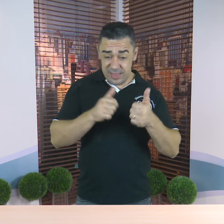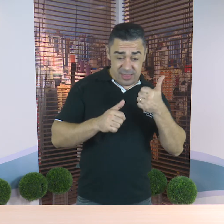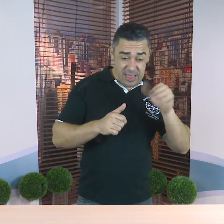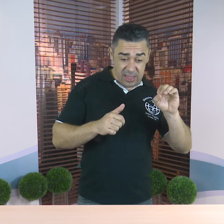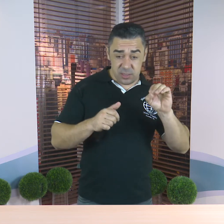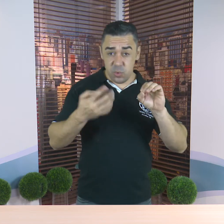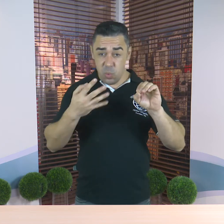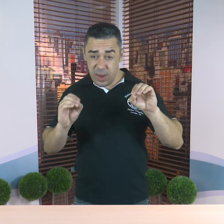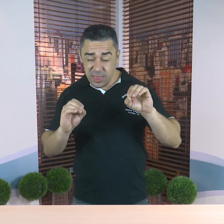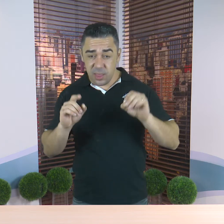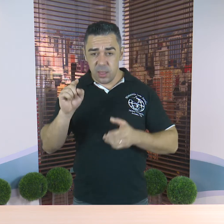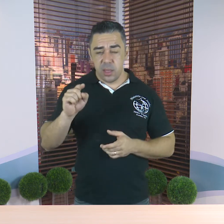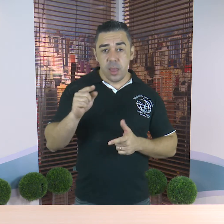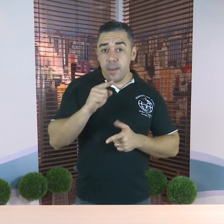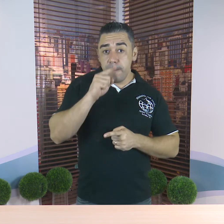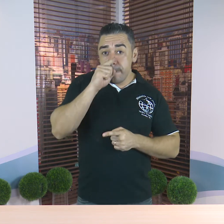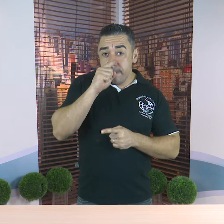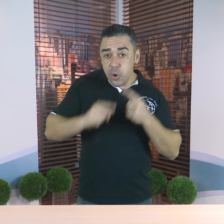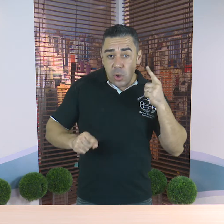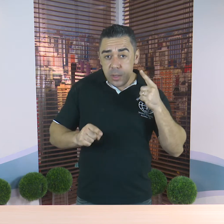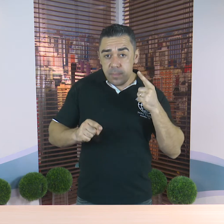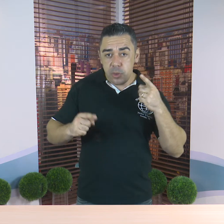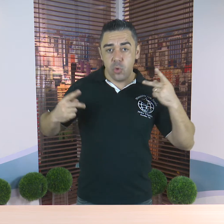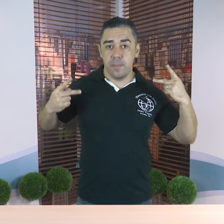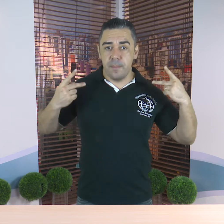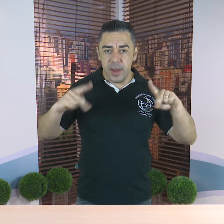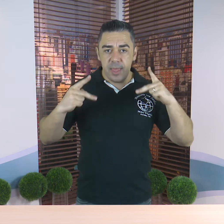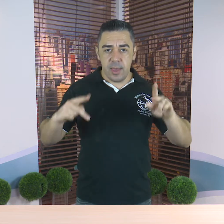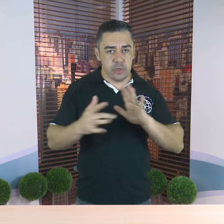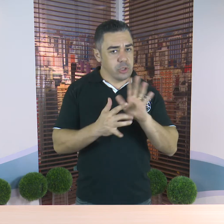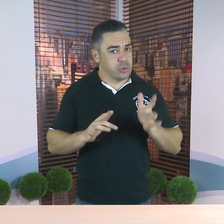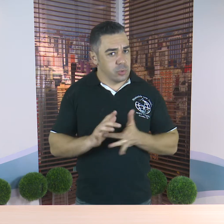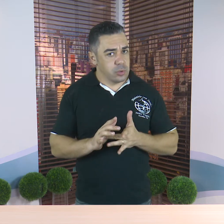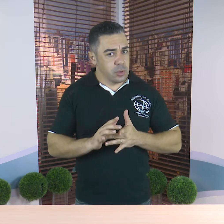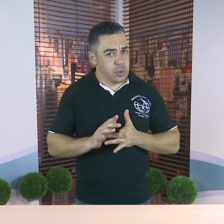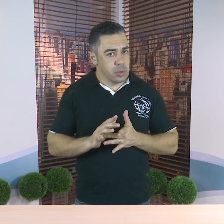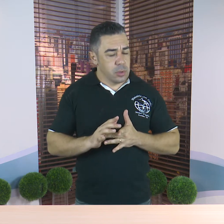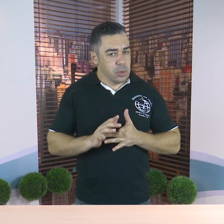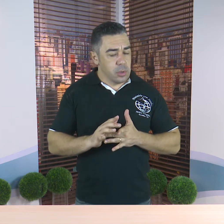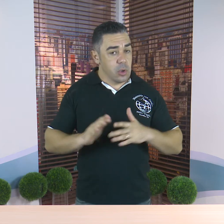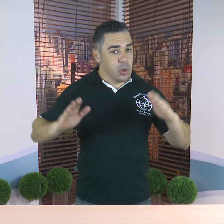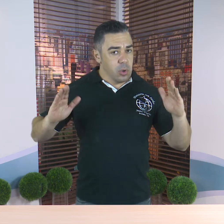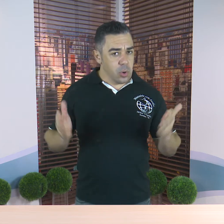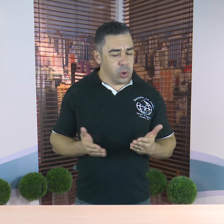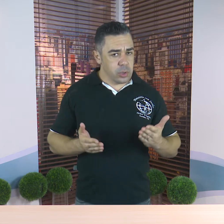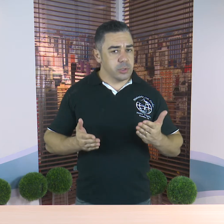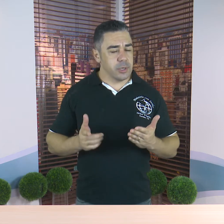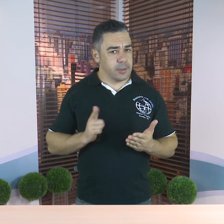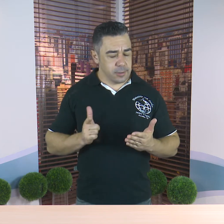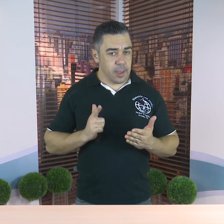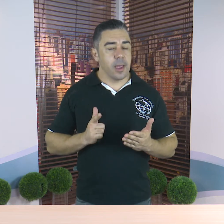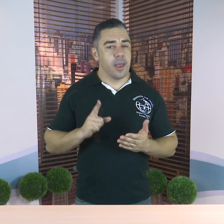e onde é proibido que o nome de Jesus seja pregado. E, mais ainda, hoje perseguem e matam